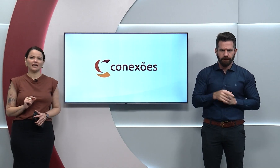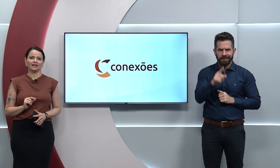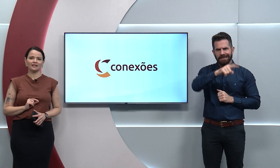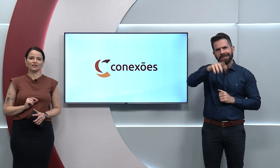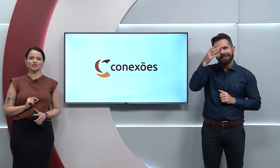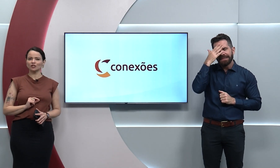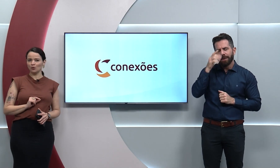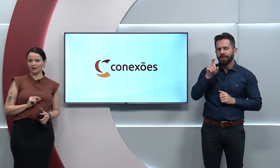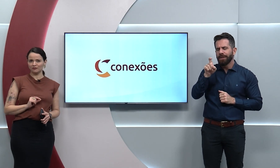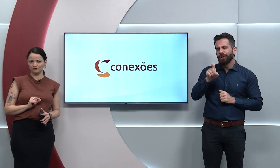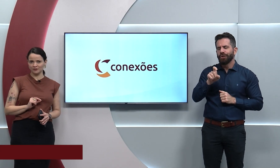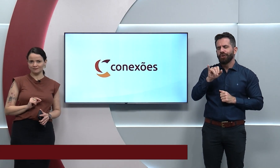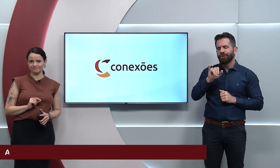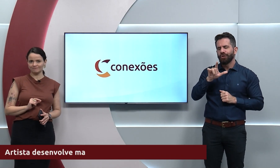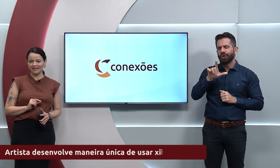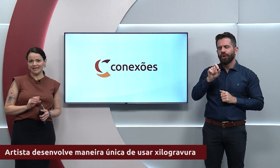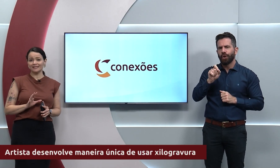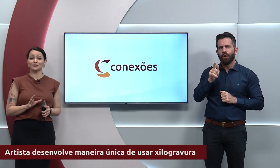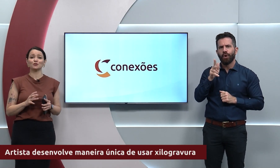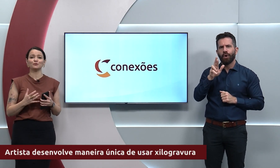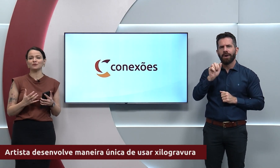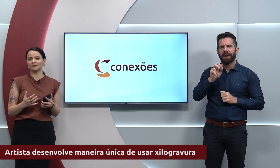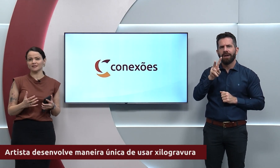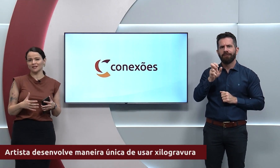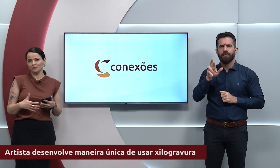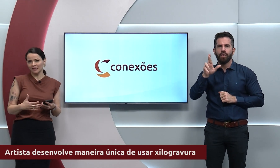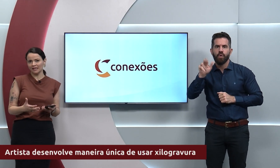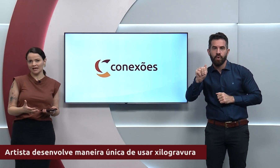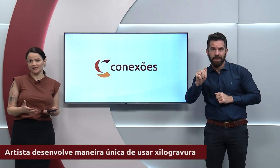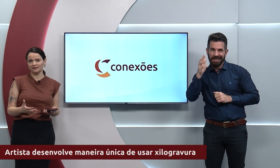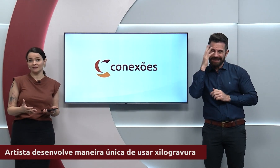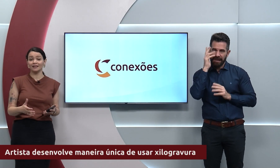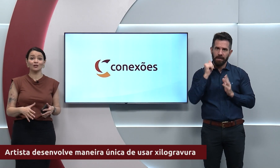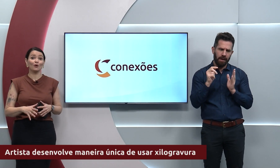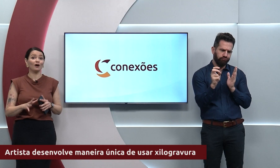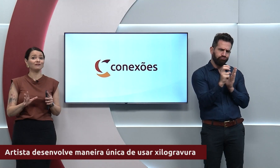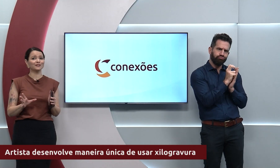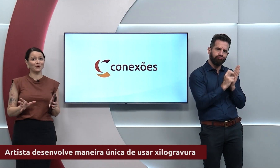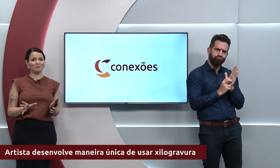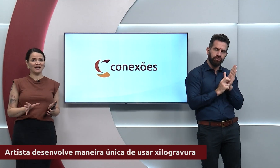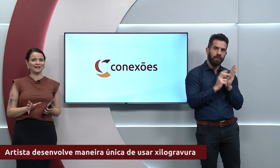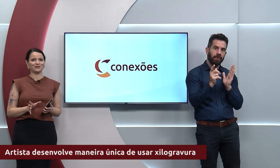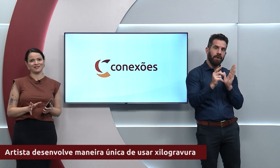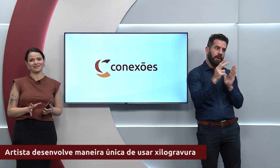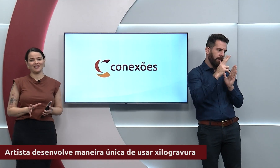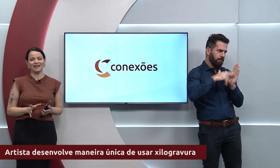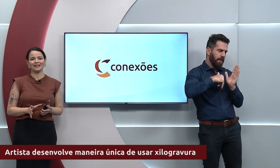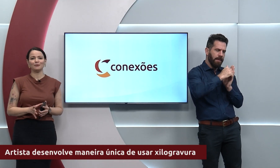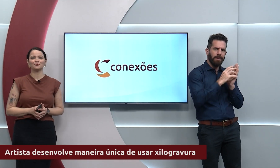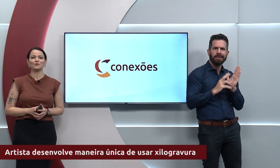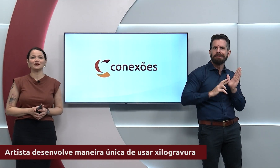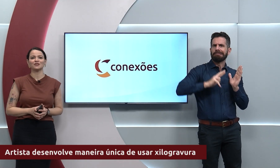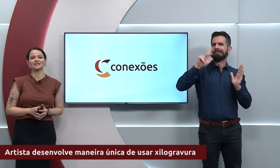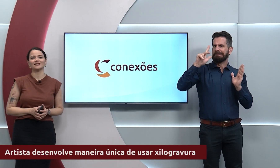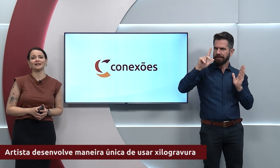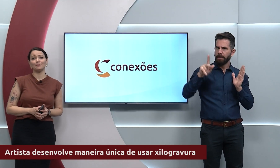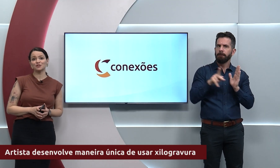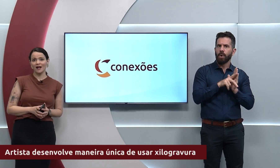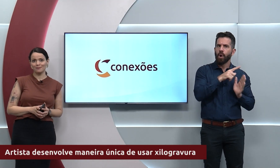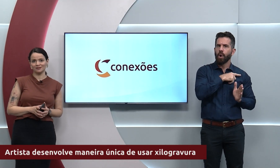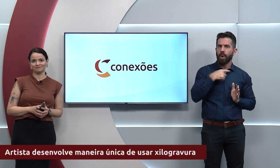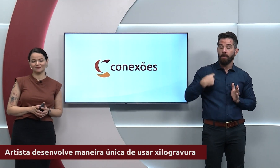ouviu falar da xilogravura? Esse tipo de impressão milenar ganha novas roupagens na mão de um